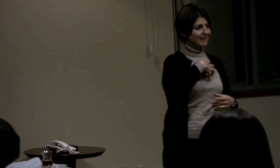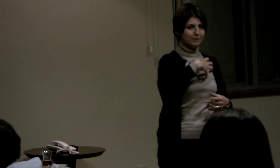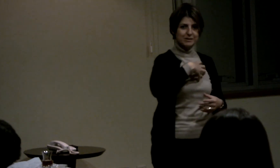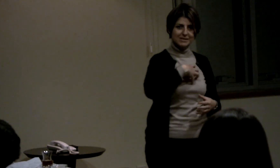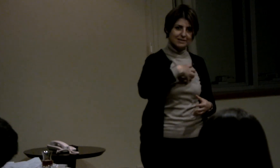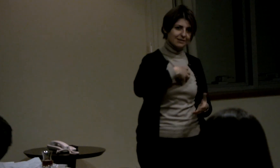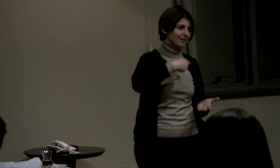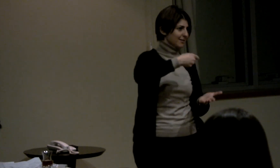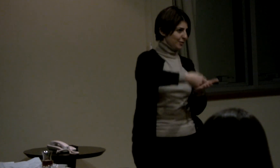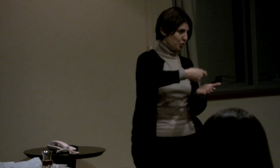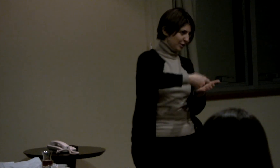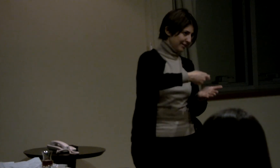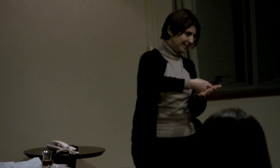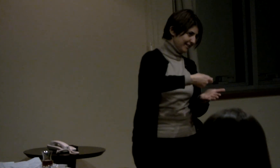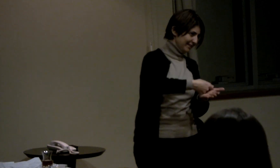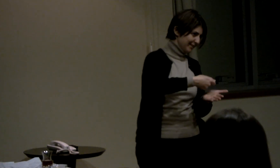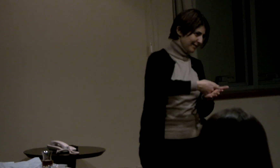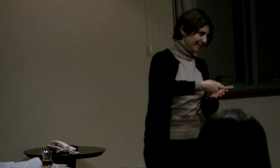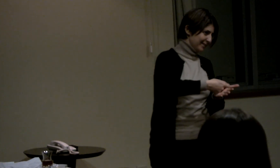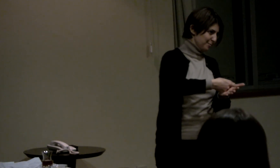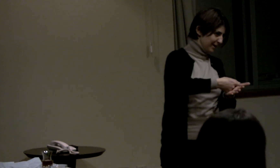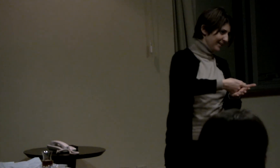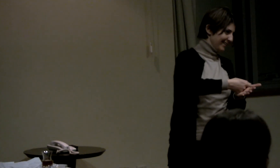Kendimiz ödedik.